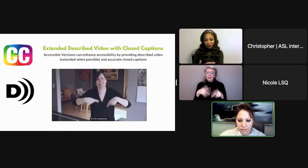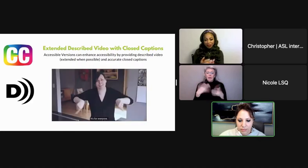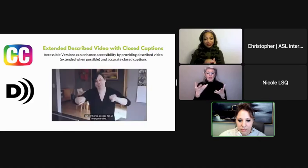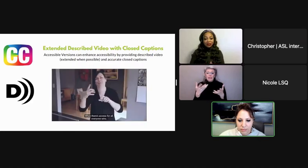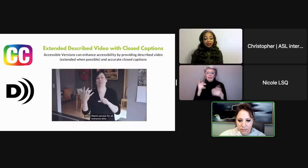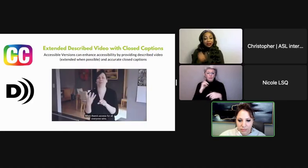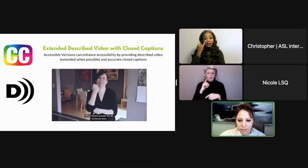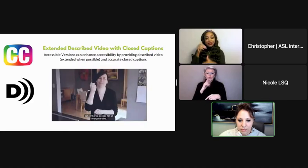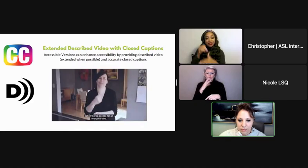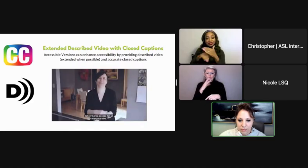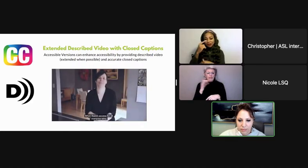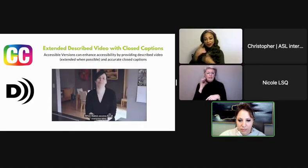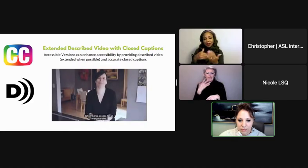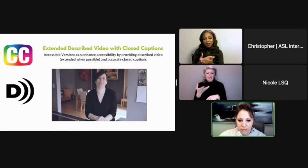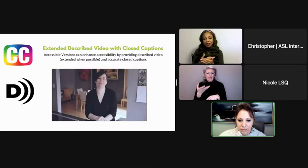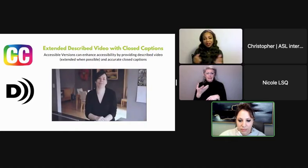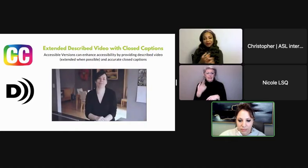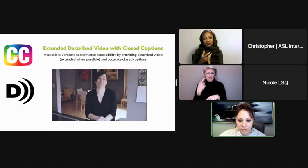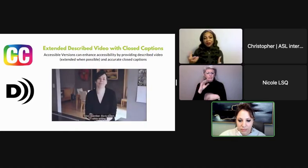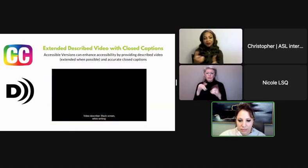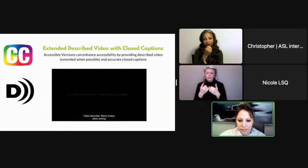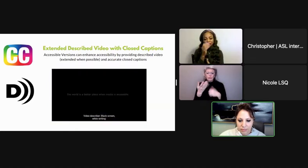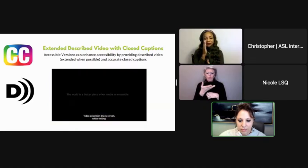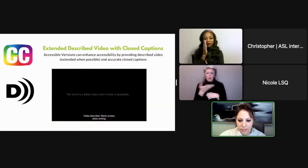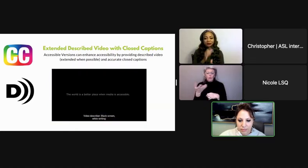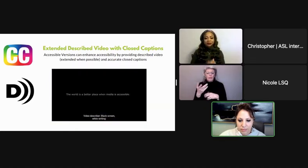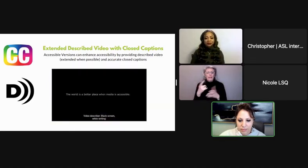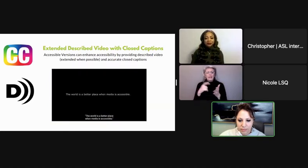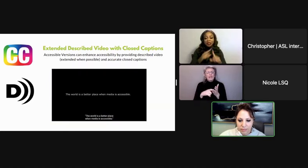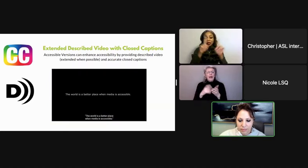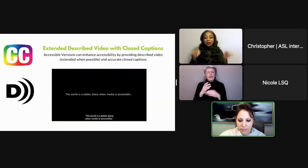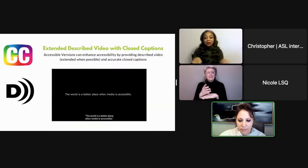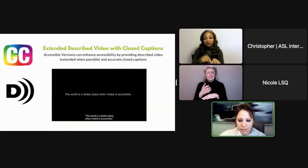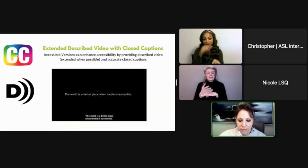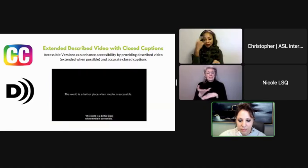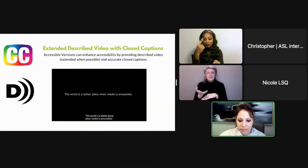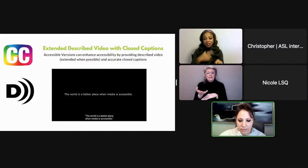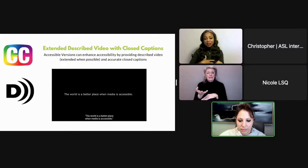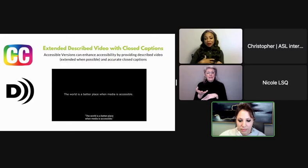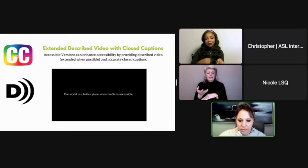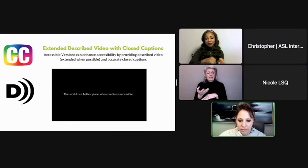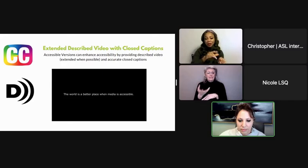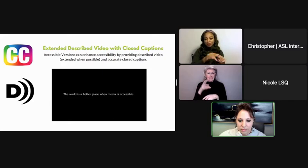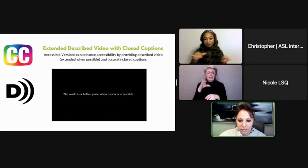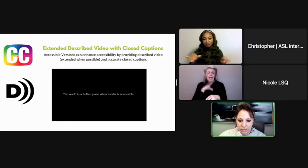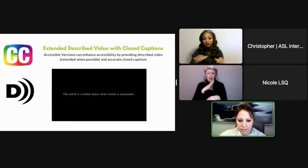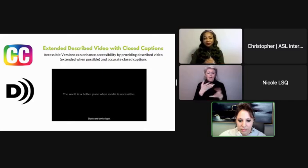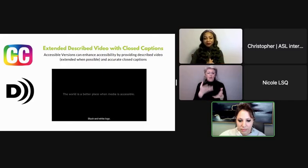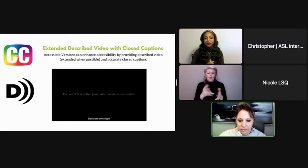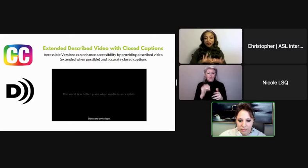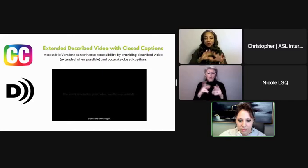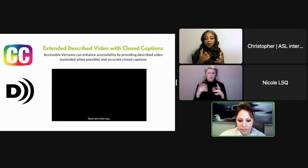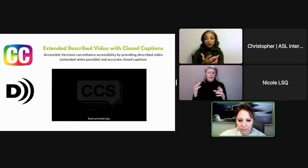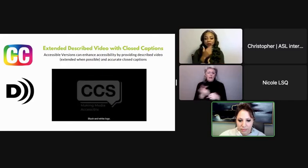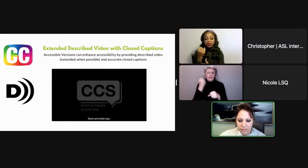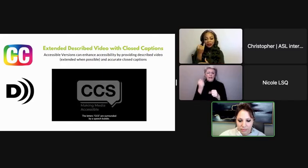sourdes ou malentendantes, c'est pour tous. Quand l'accessibilité est à l'honneur, tout le monde est gagnant.